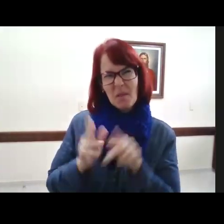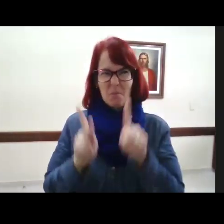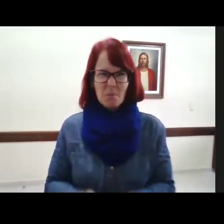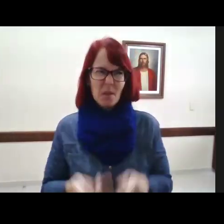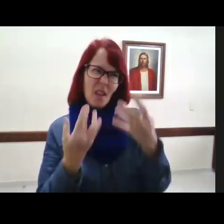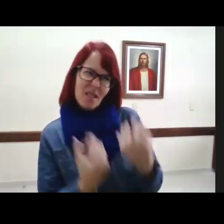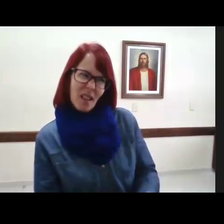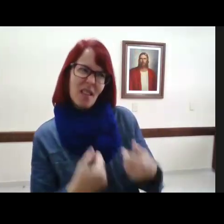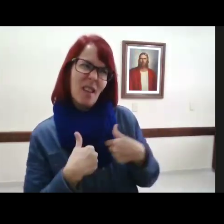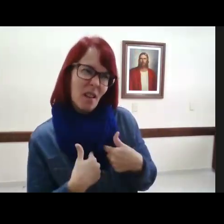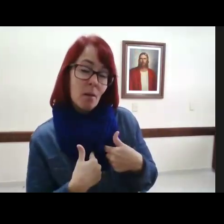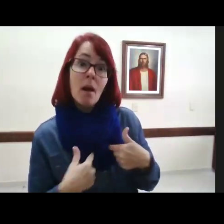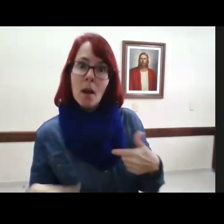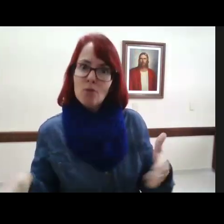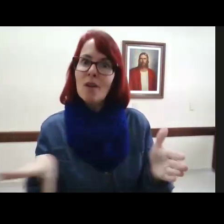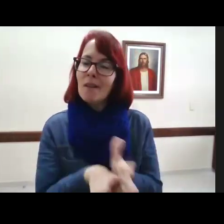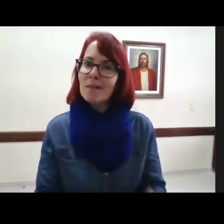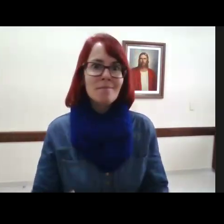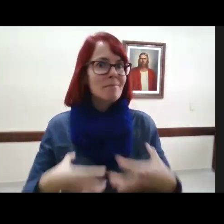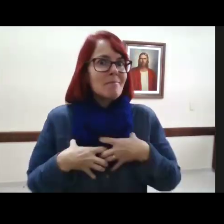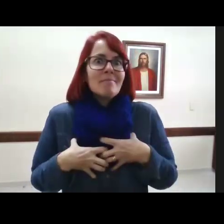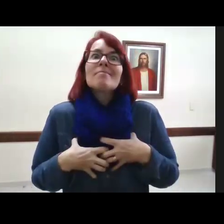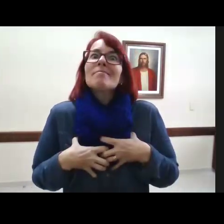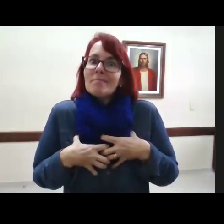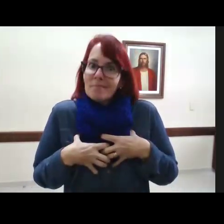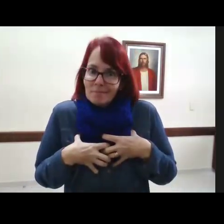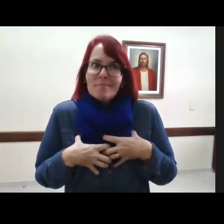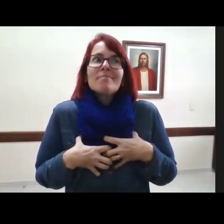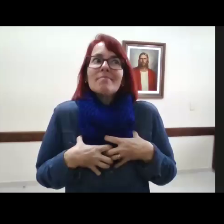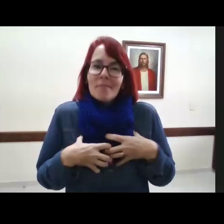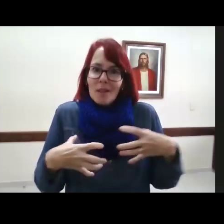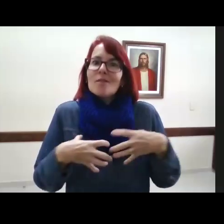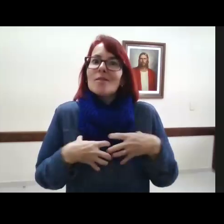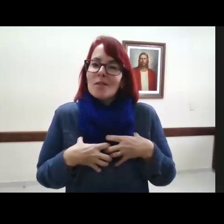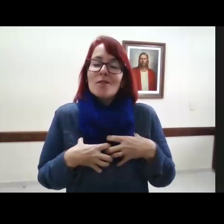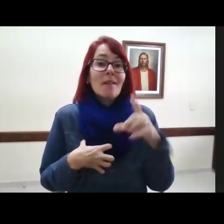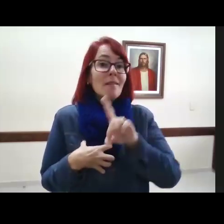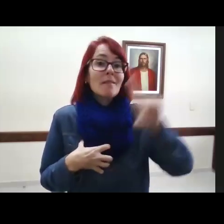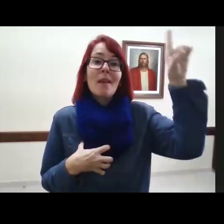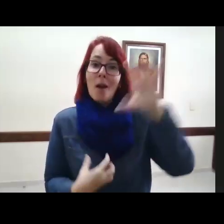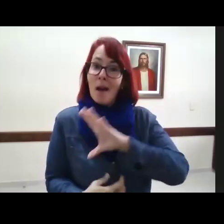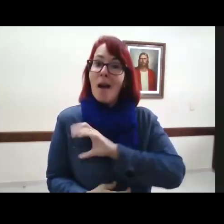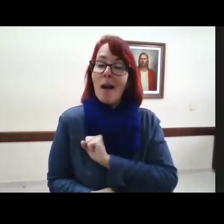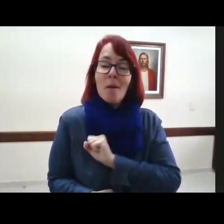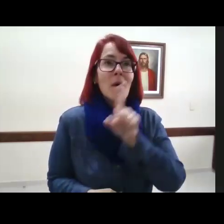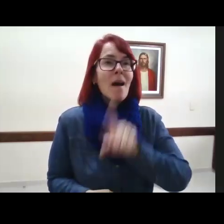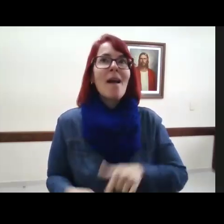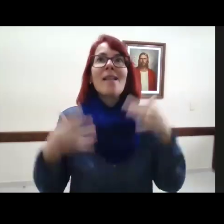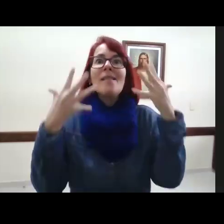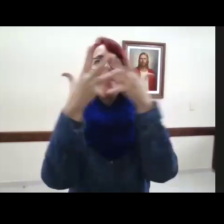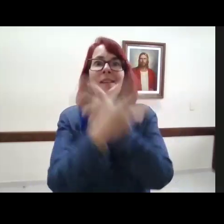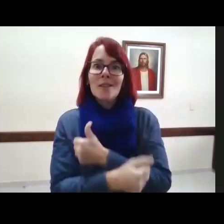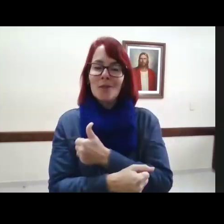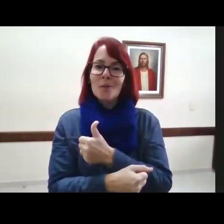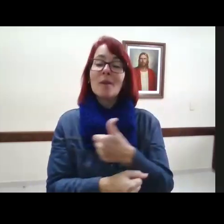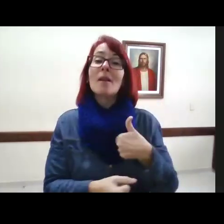quando eu cheguei aqui, eu senti uma coisa muito louca. Eu senti que realmente o amor do nosso Pai Celestial é uma coisa linda de se viver.